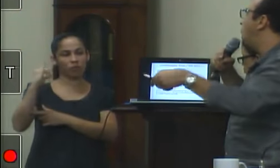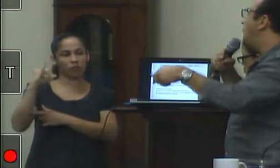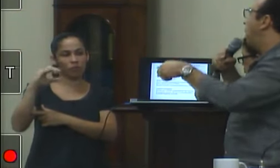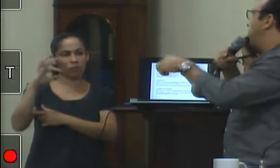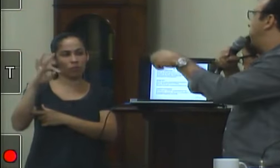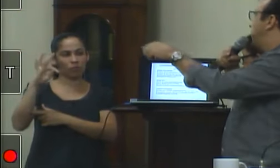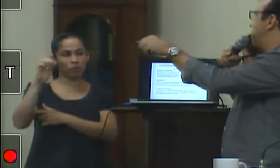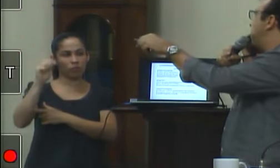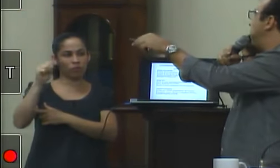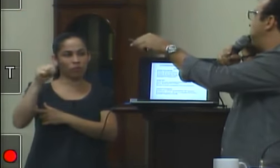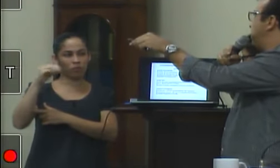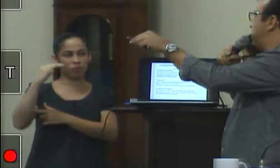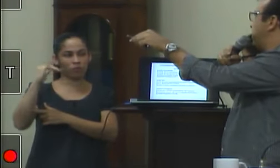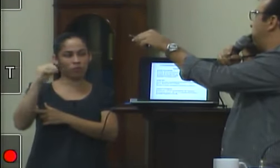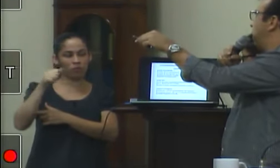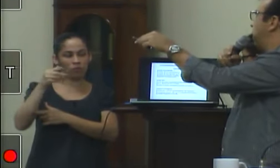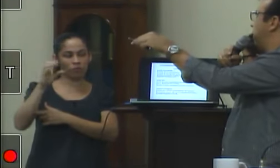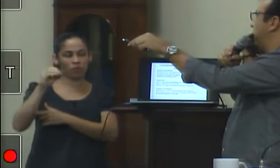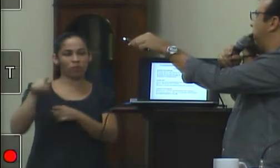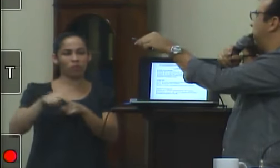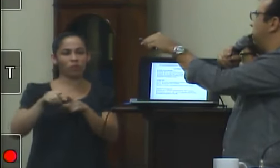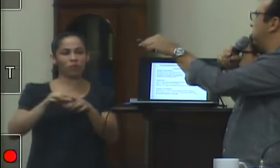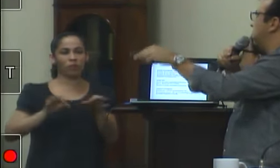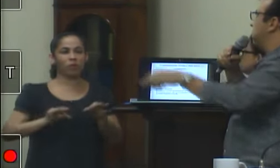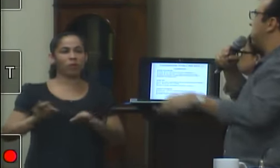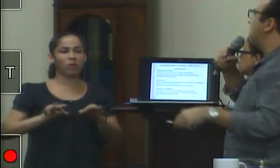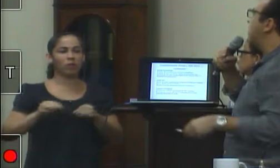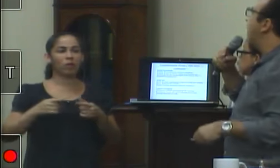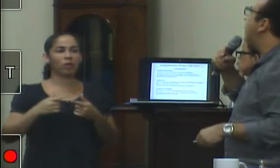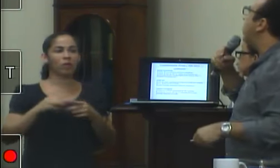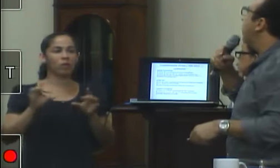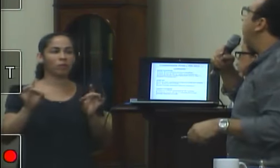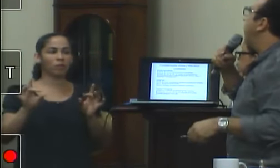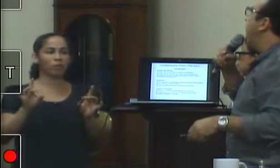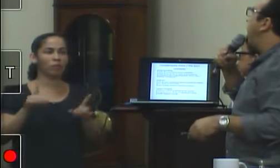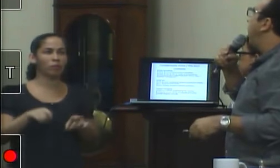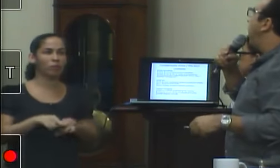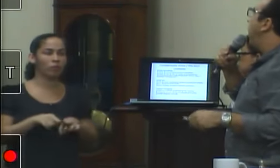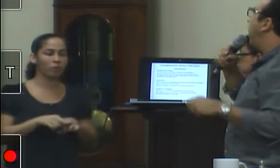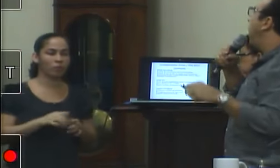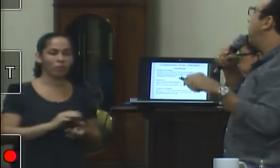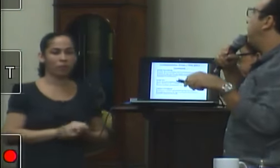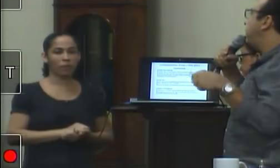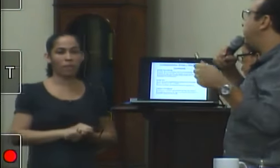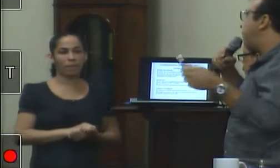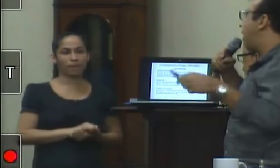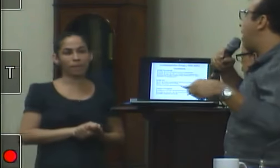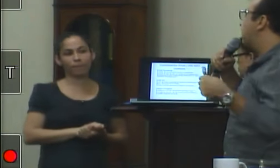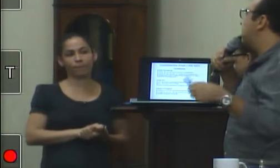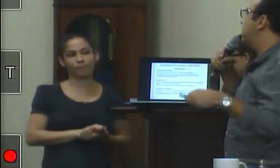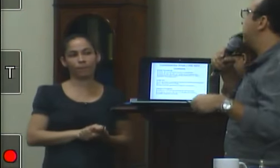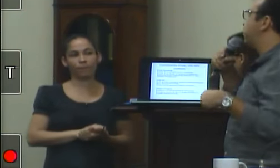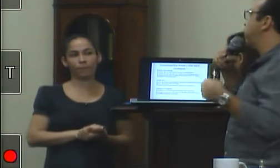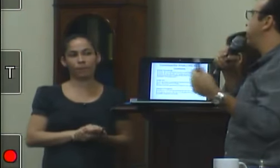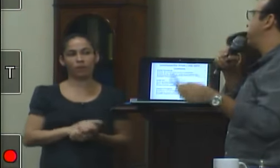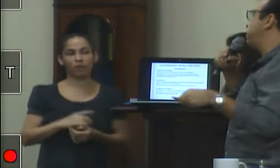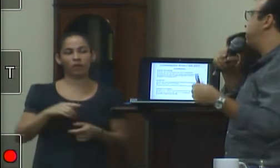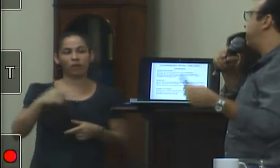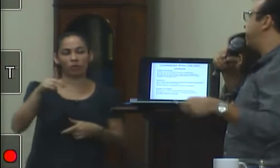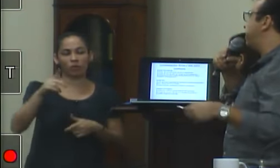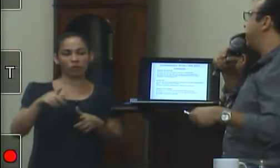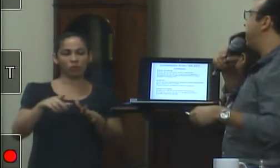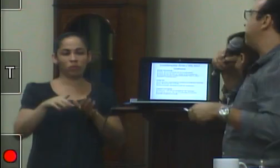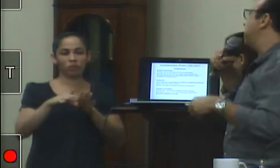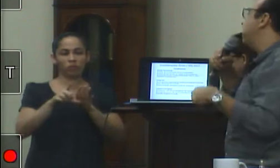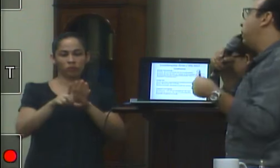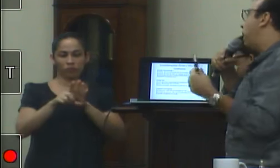compor principalmente esses programas aqui da atenção especializada, e várias licitações de